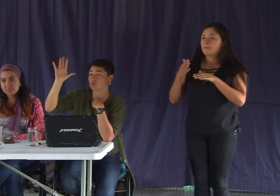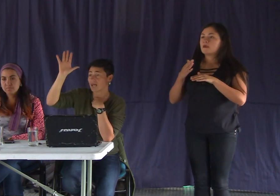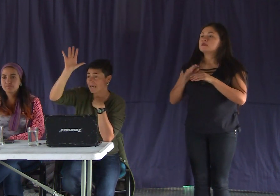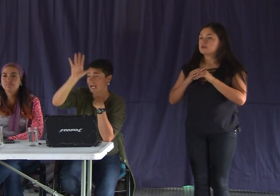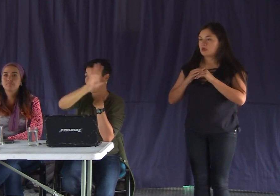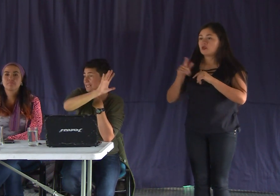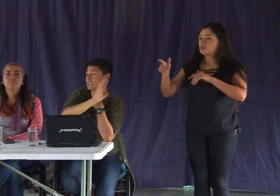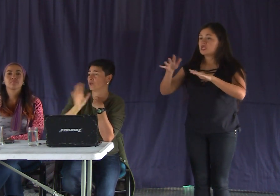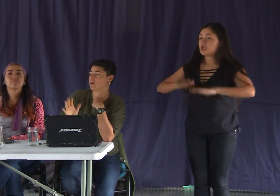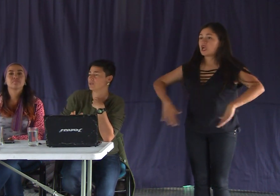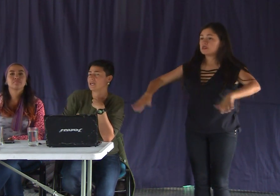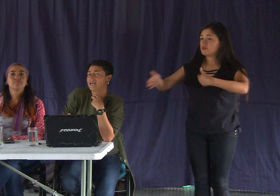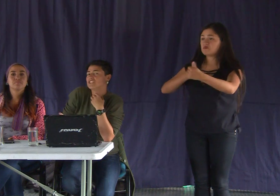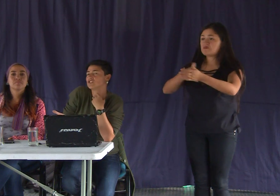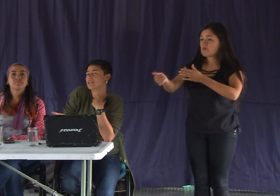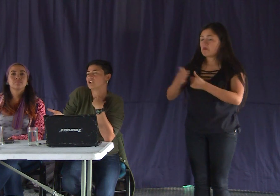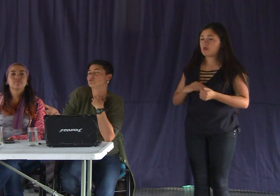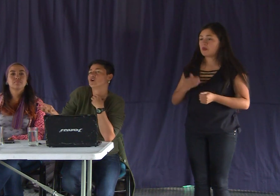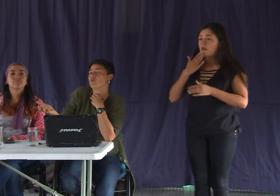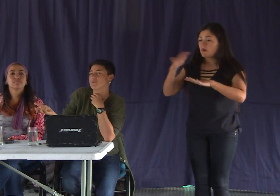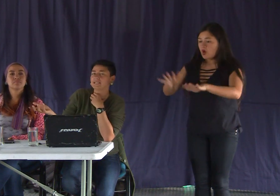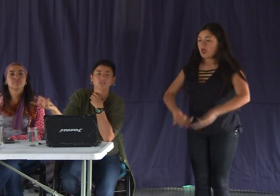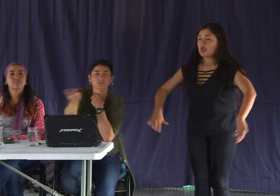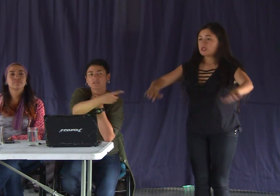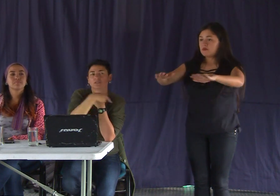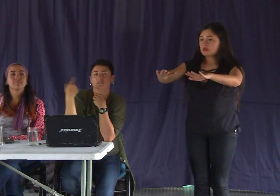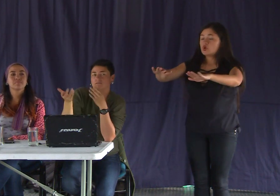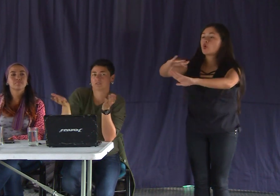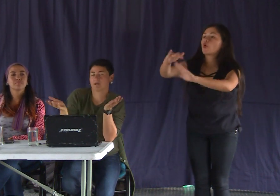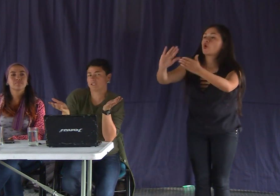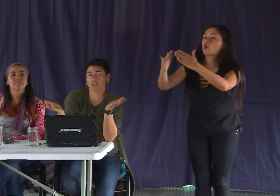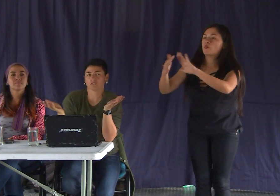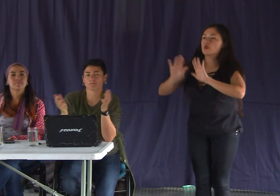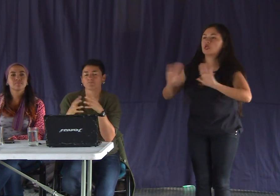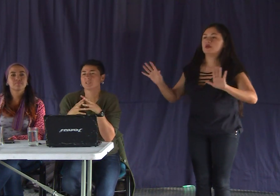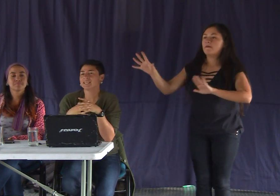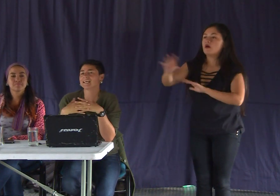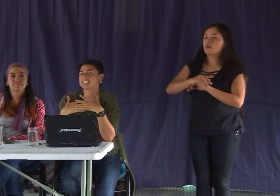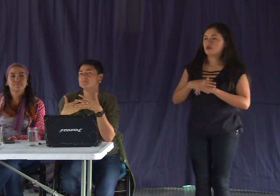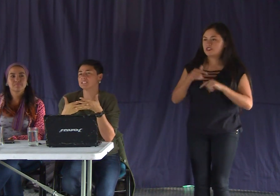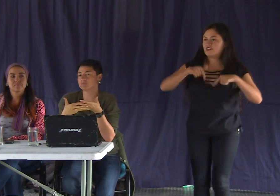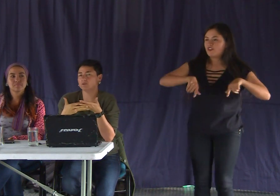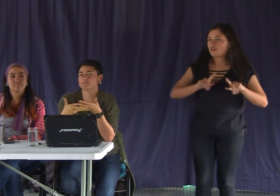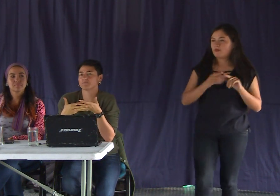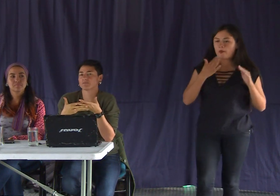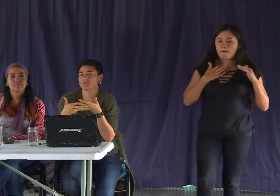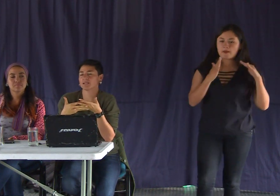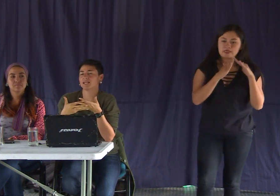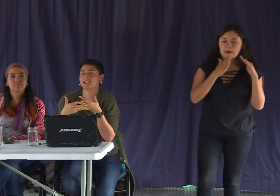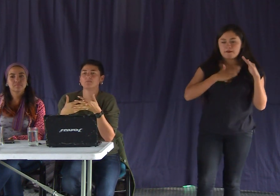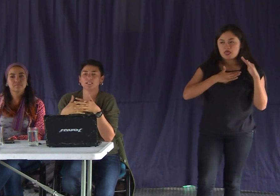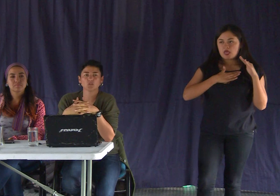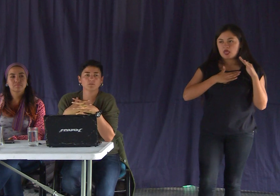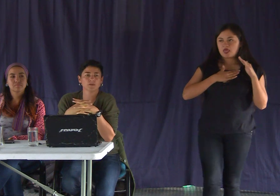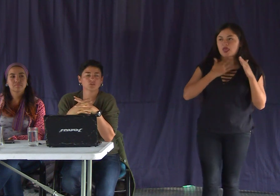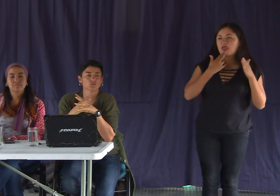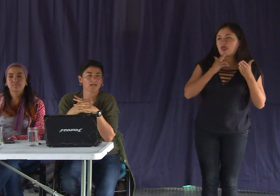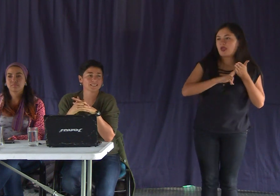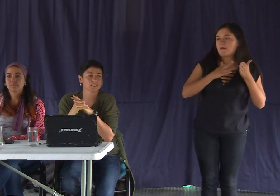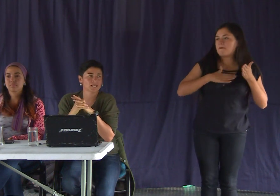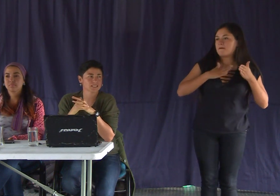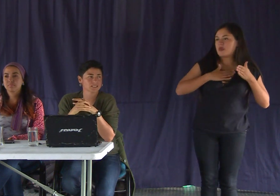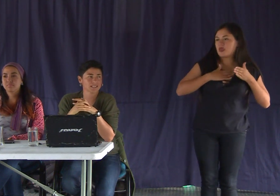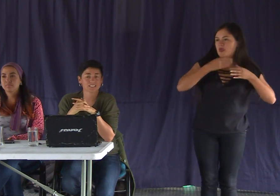la escritura de la casa y todo, ¿no? Ellos tienen un documento, es para todos, y asimismo el alimento,